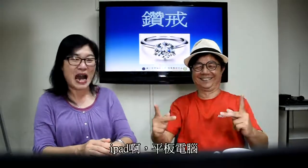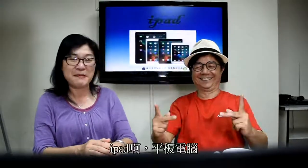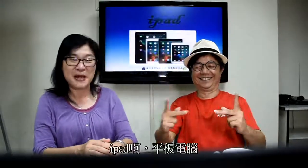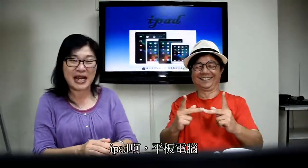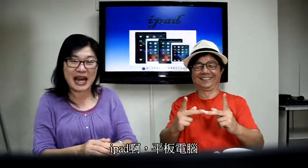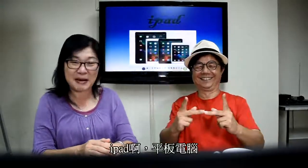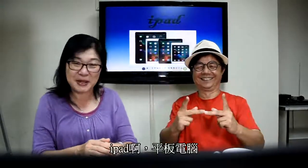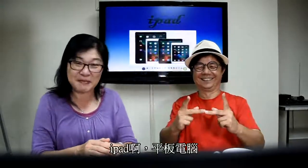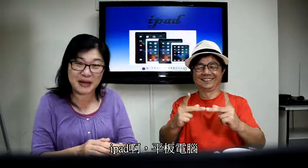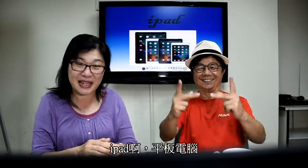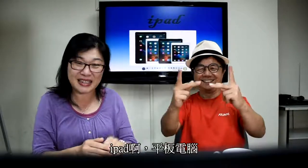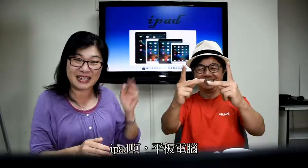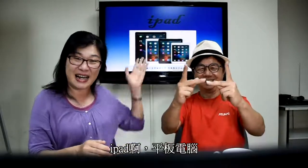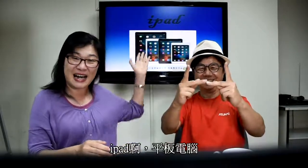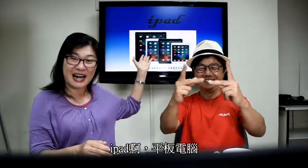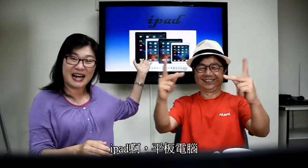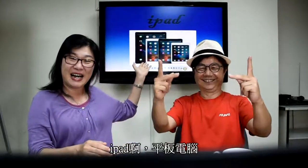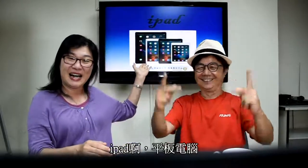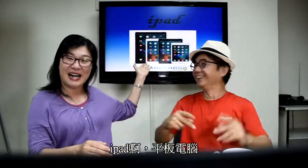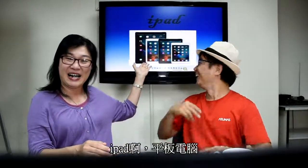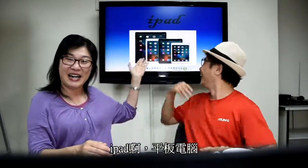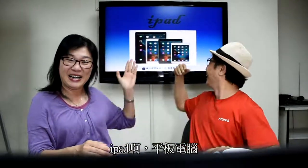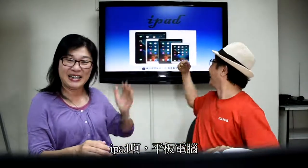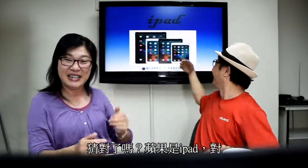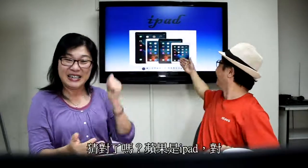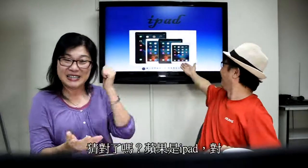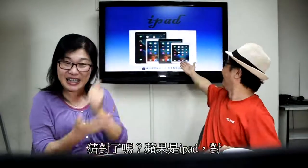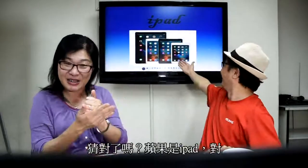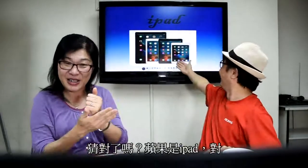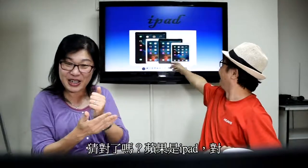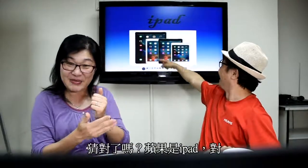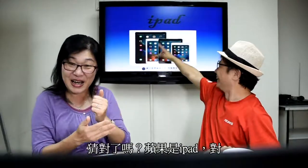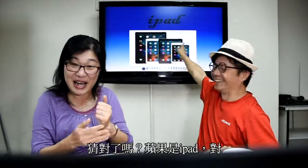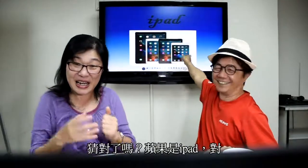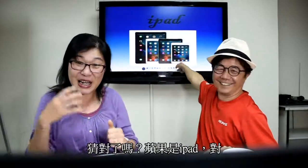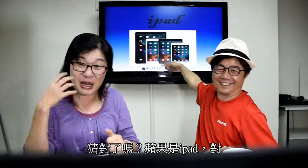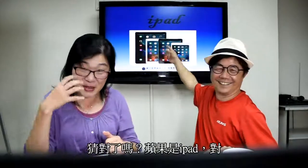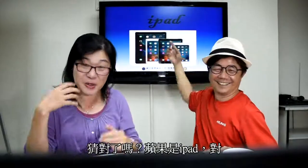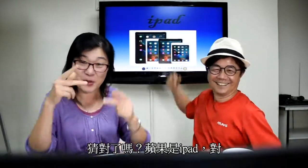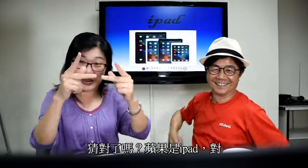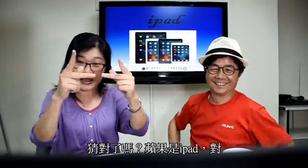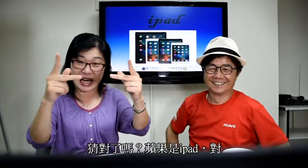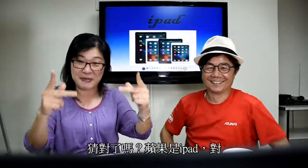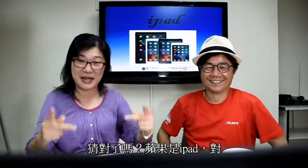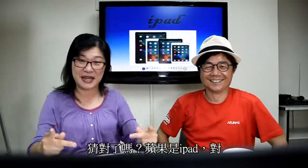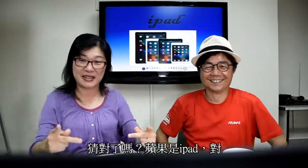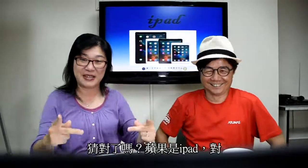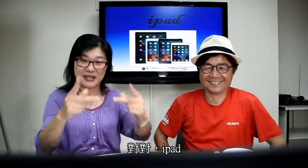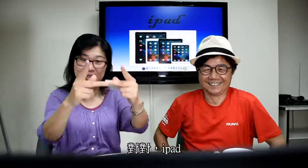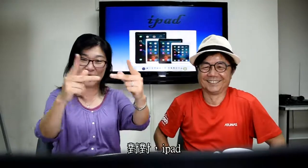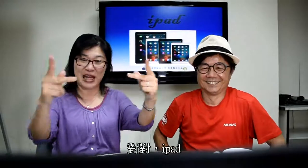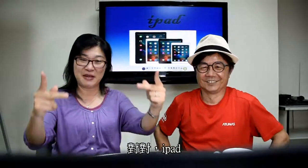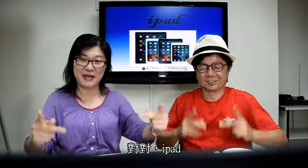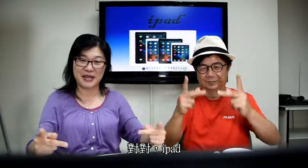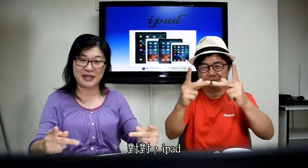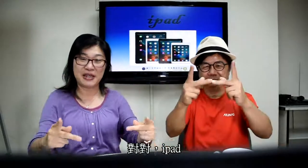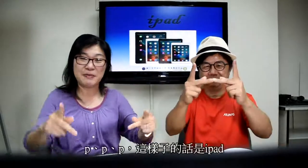iPad 啊，平板电脑，猜对了吗？啊，苹果是 iPad， 对对对